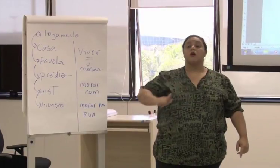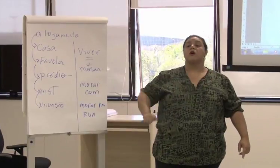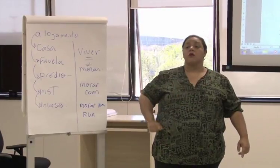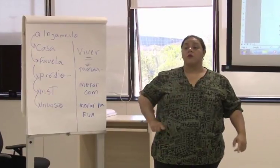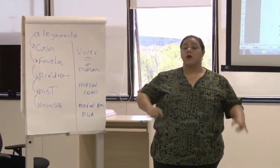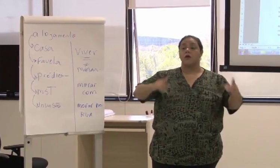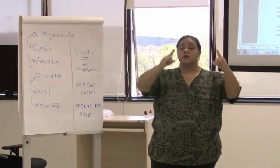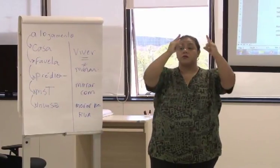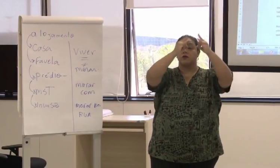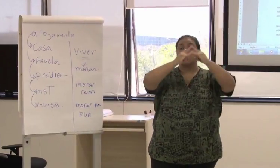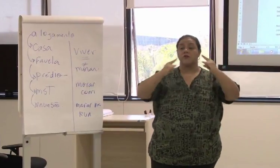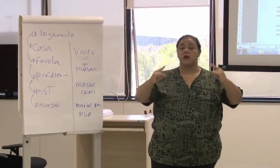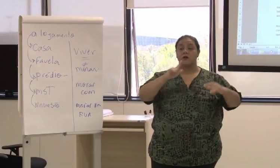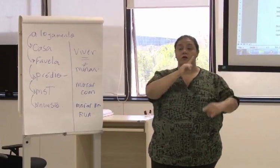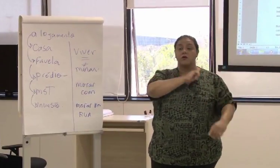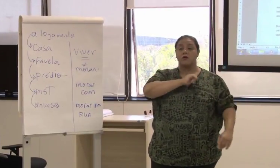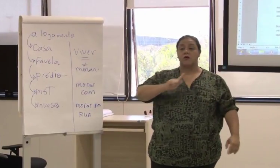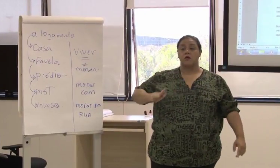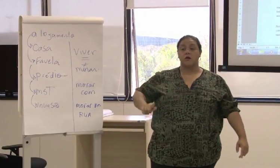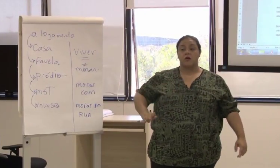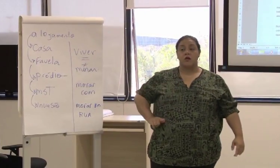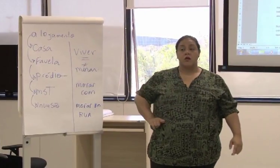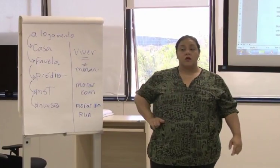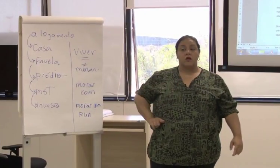O que é um alojamento do governo?